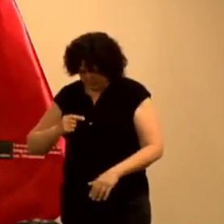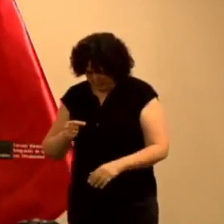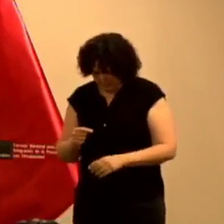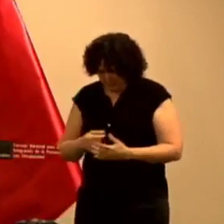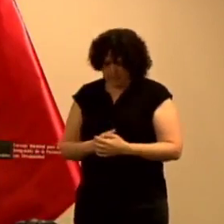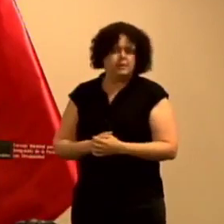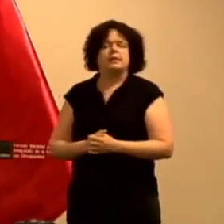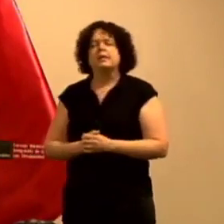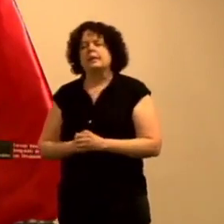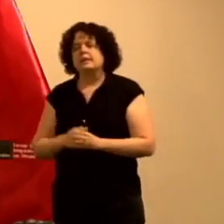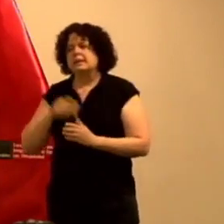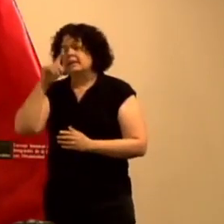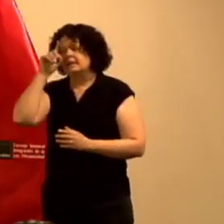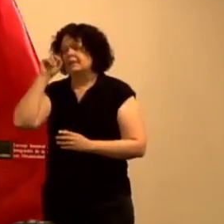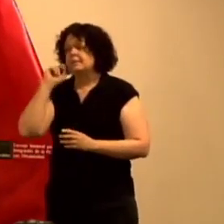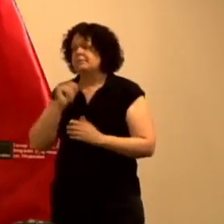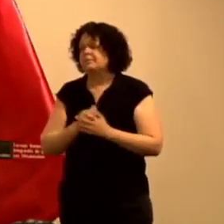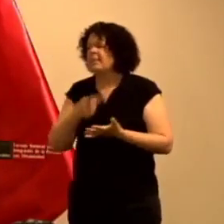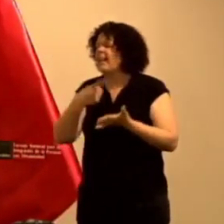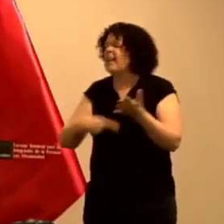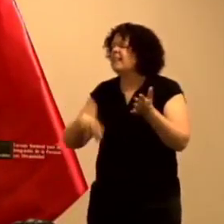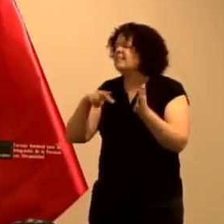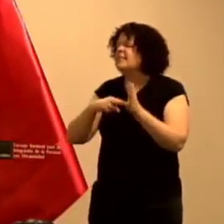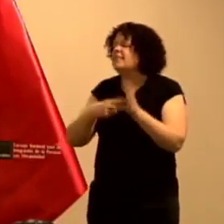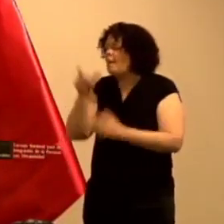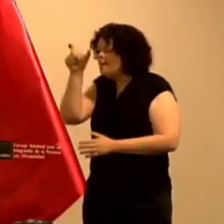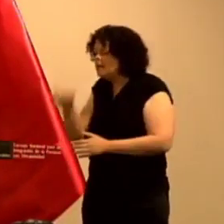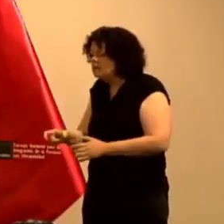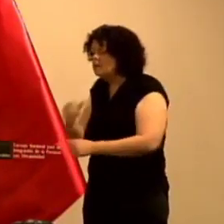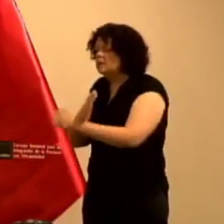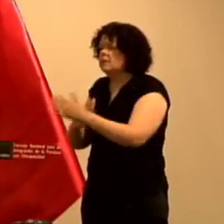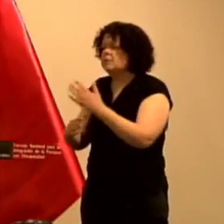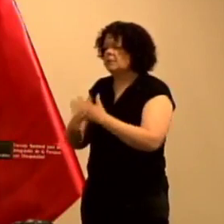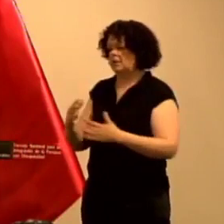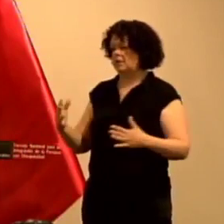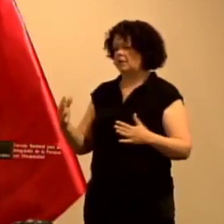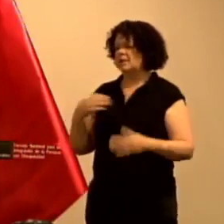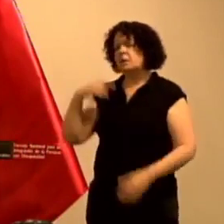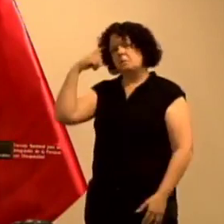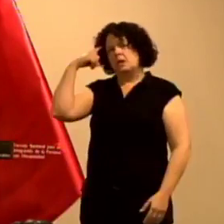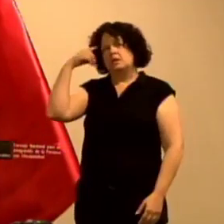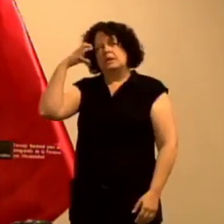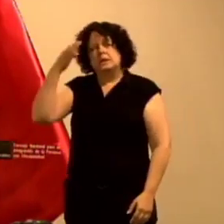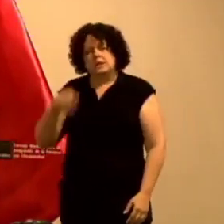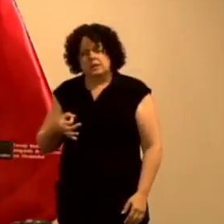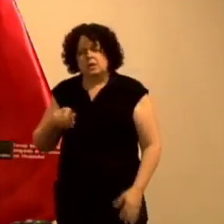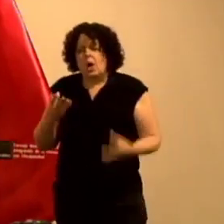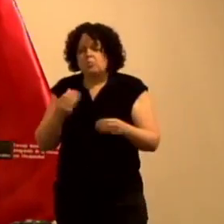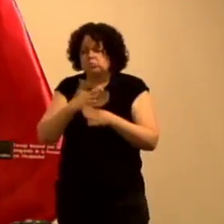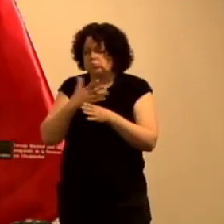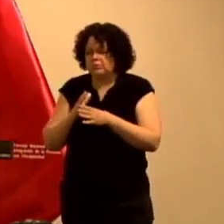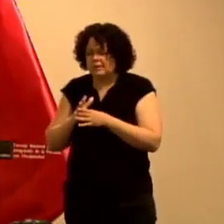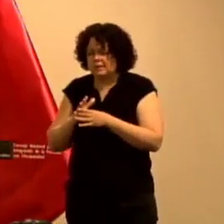y uno de ellos es justamente entender qué es una persona con discapacidad. Pienso y creo que muchos comparten que el